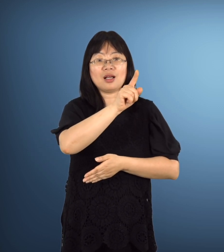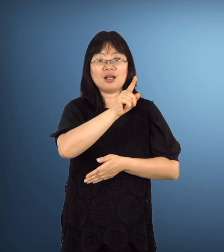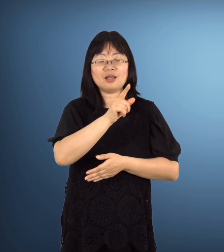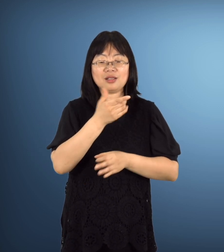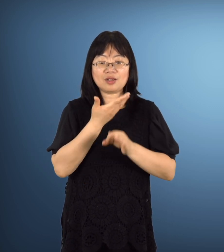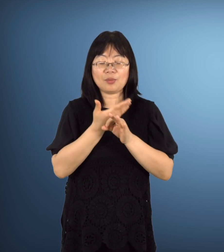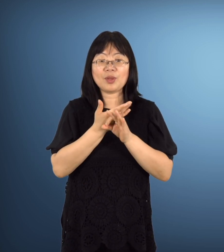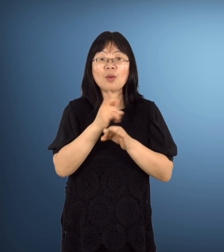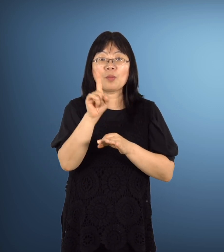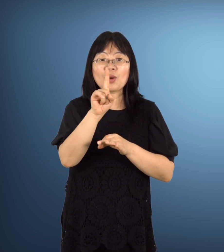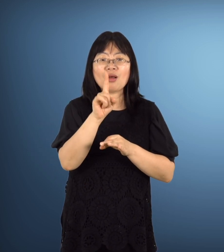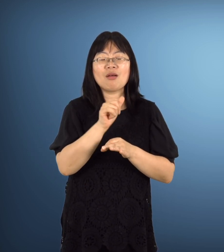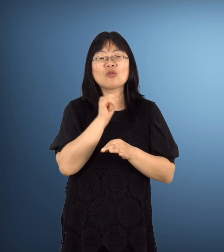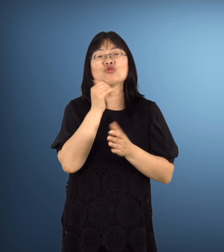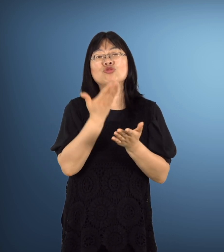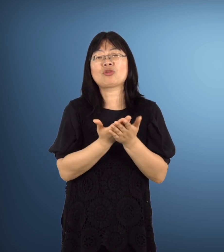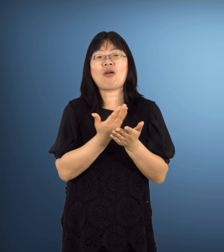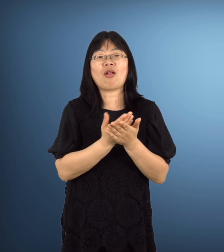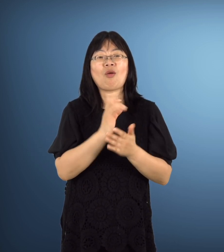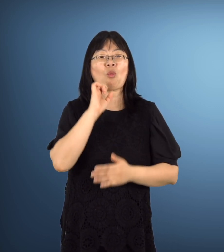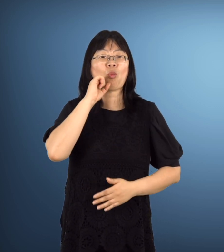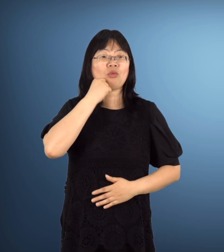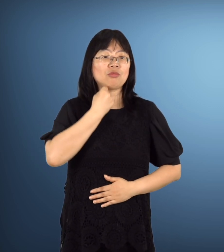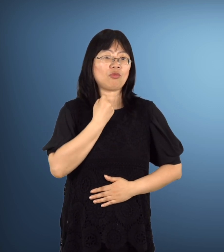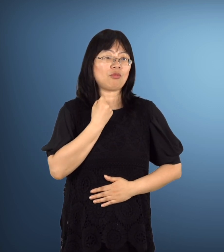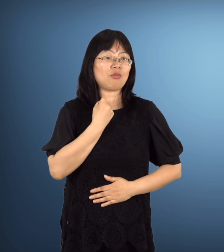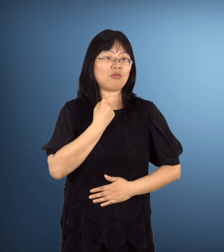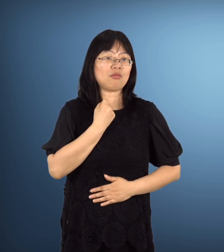당하면 구걸도 못해요.